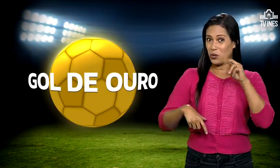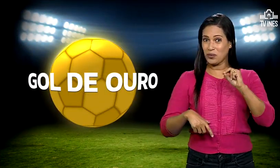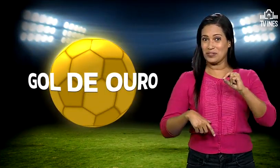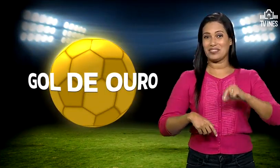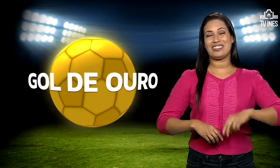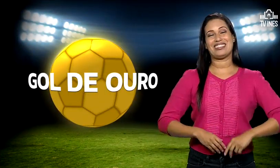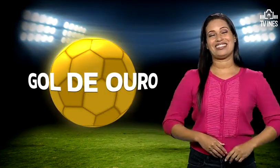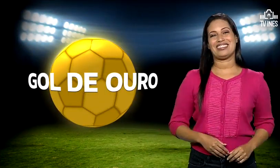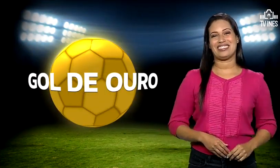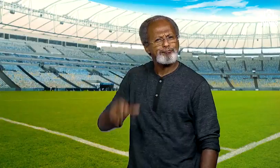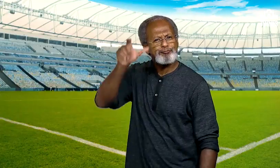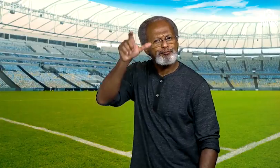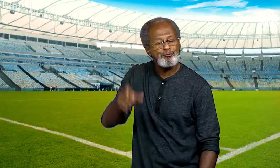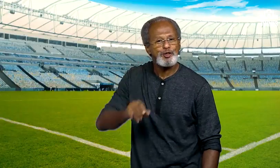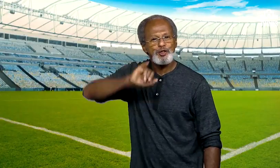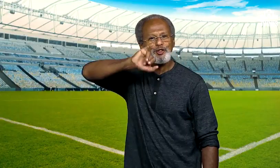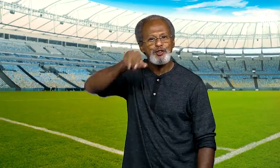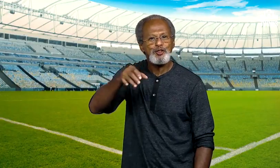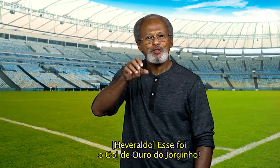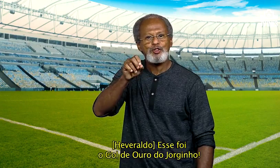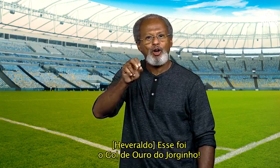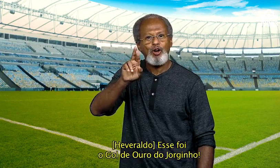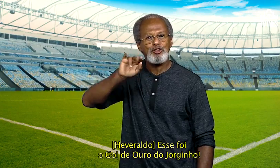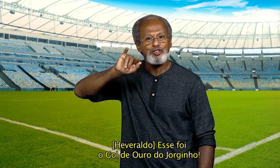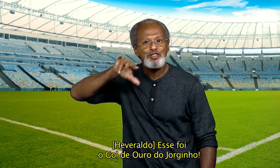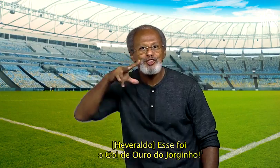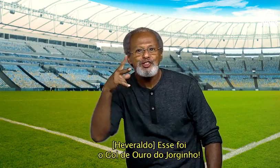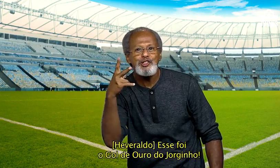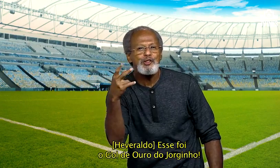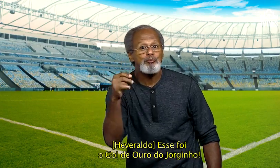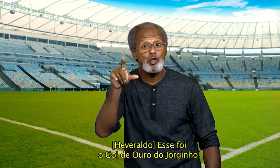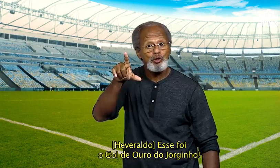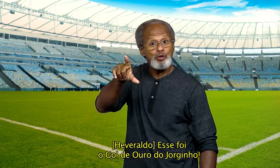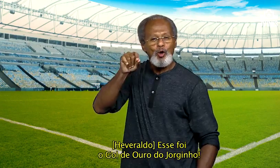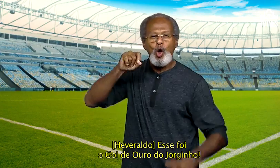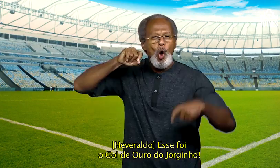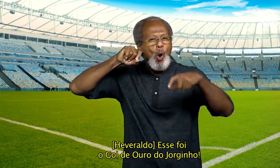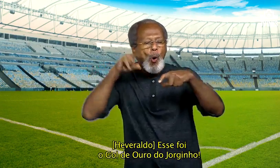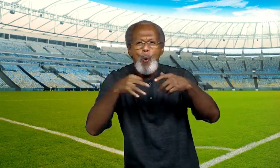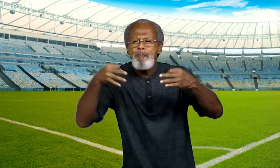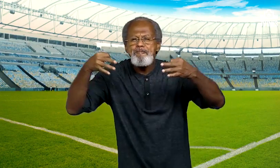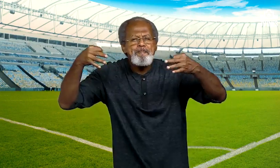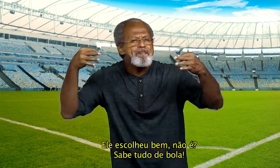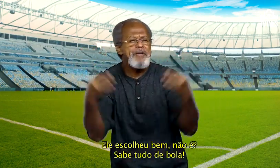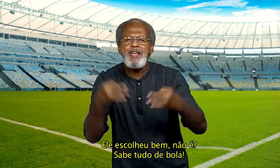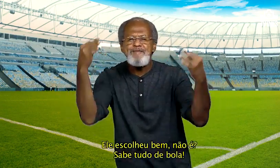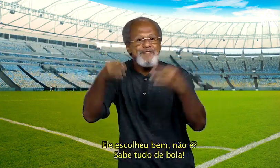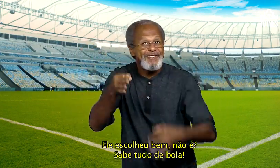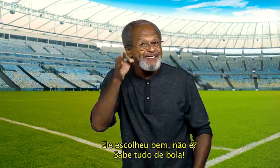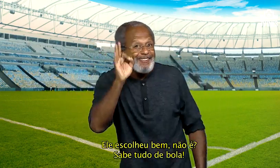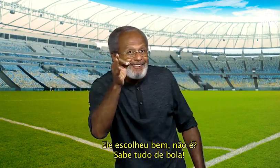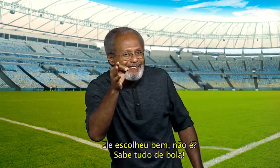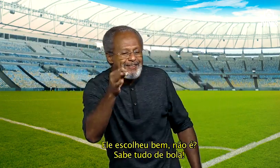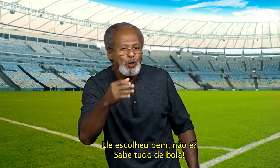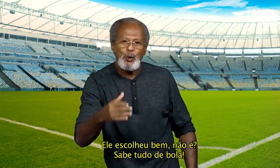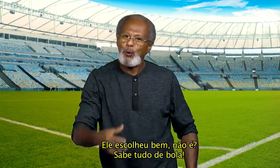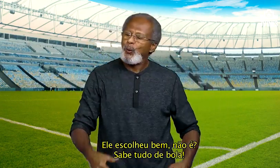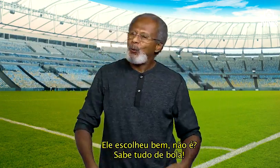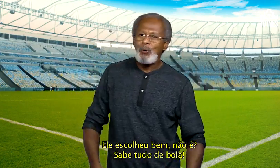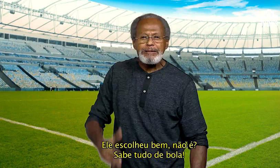Gol de ouro. Esse foi o gol de ouro do Jorginho. Ele escolheu bem, né?